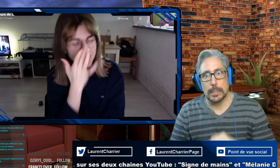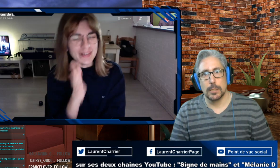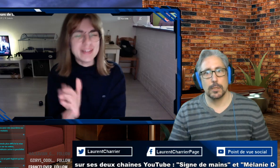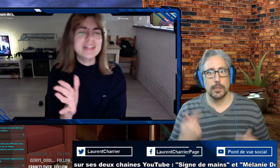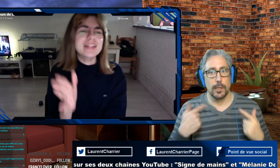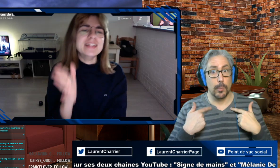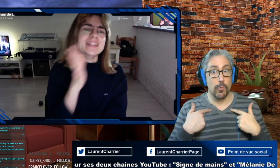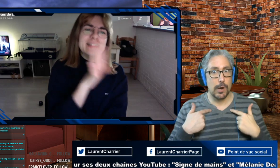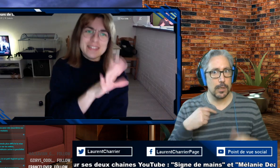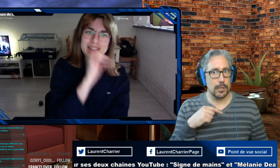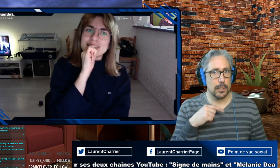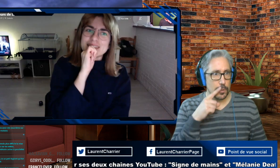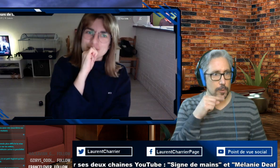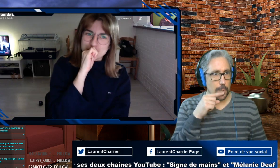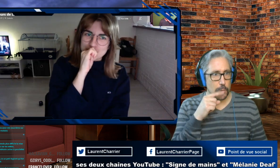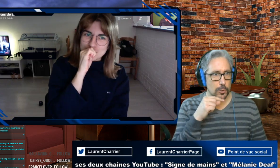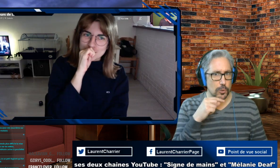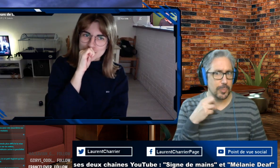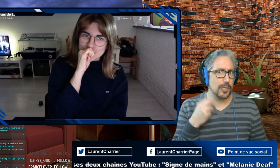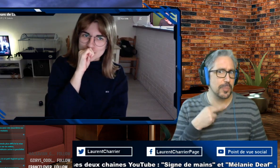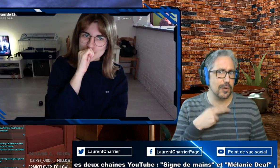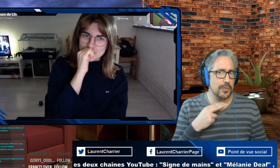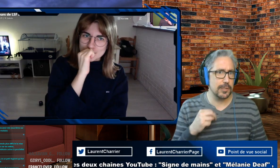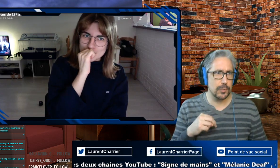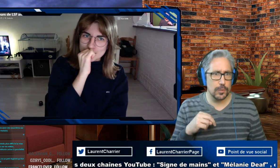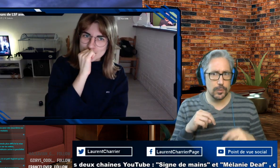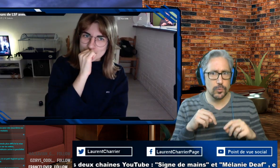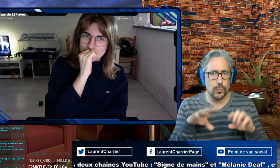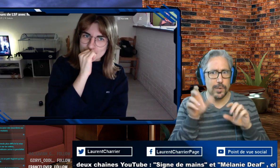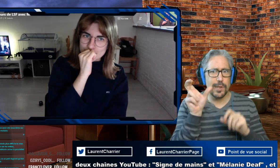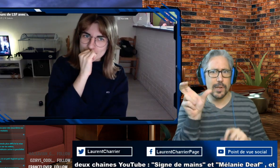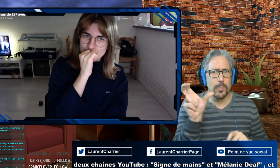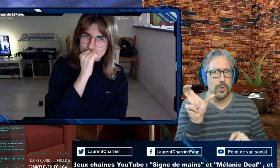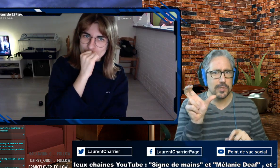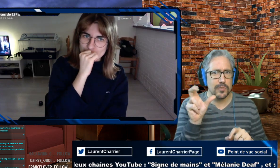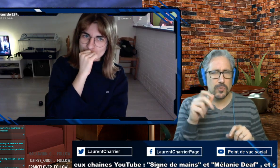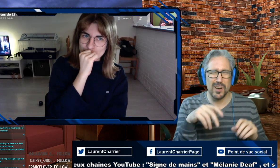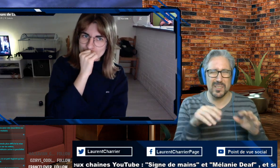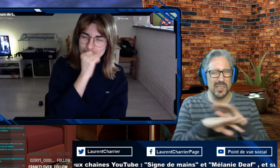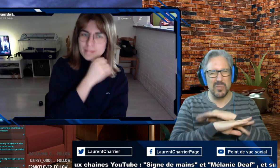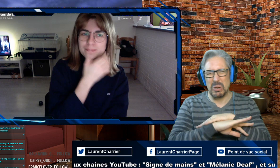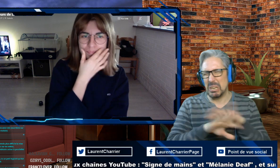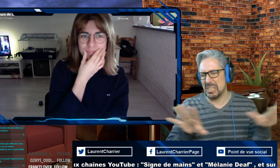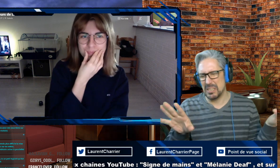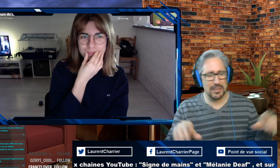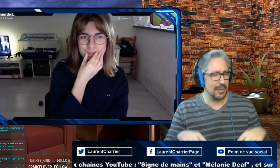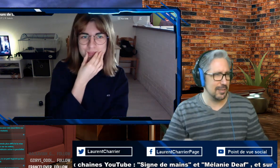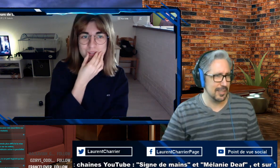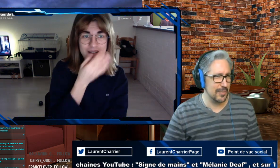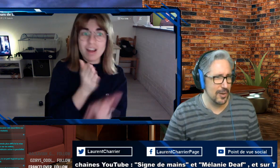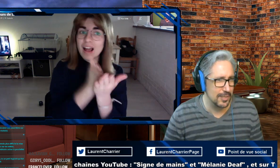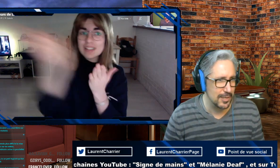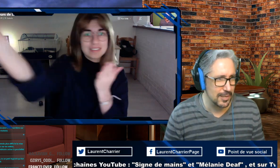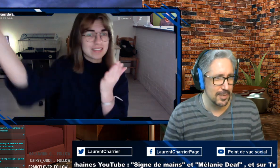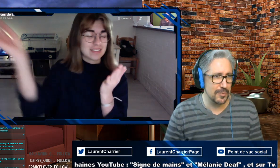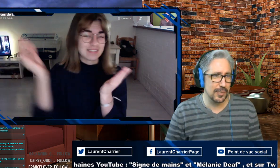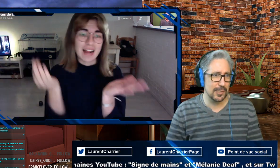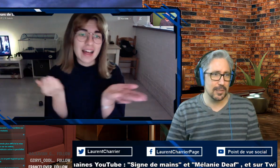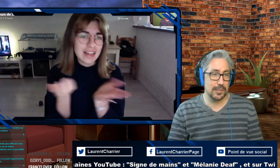dépend. Moi. Quand je parle vite et du coup les mots des fois ça part. Ça